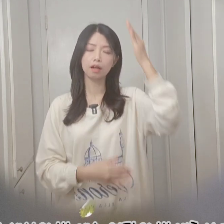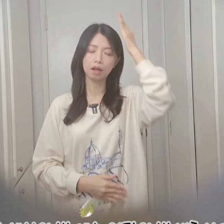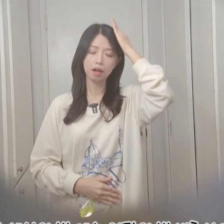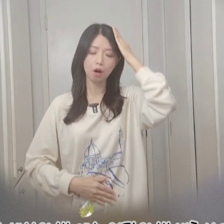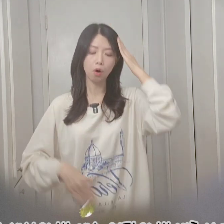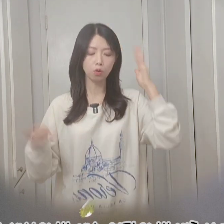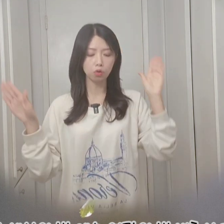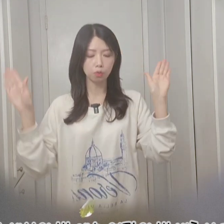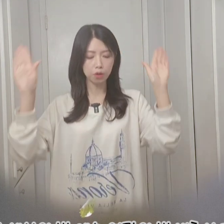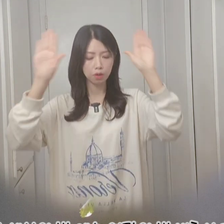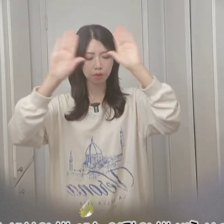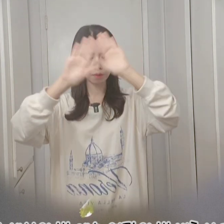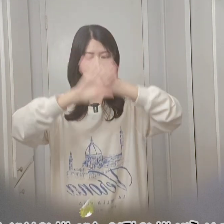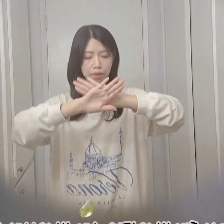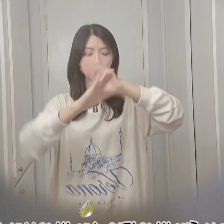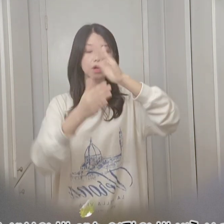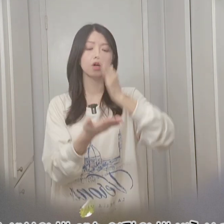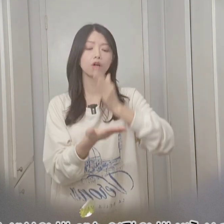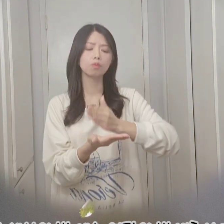물리치다. 어둠을